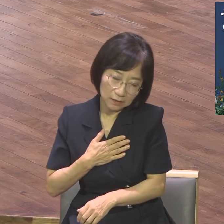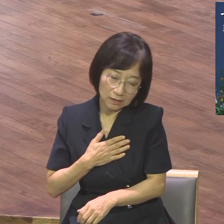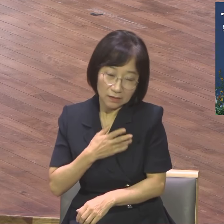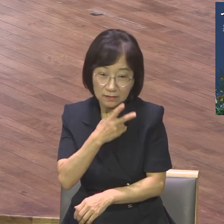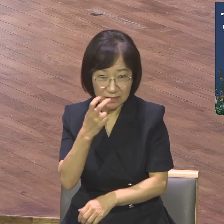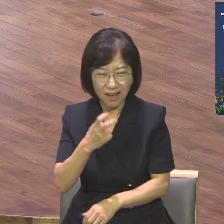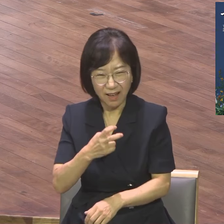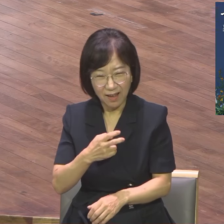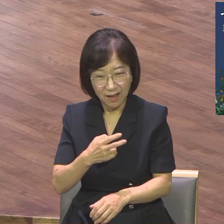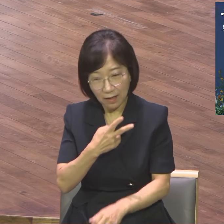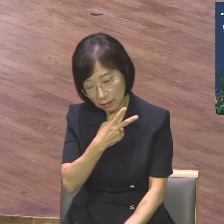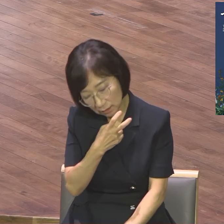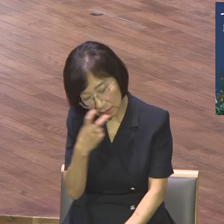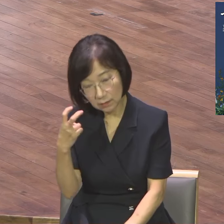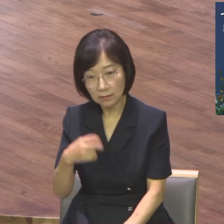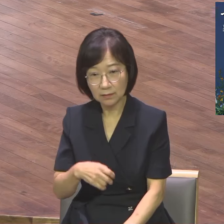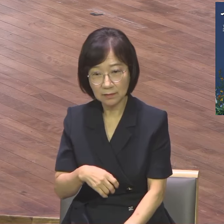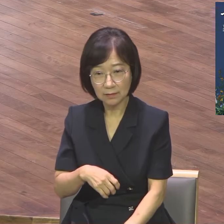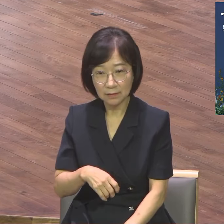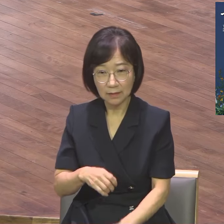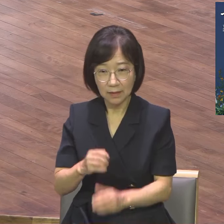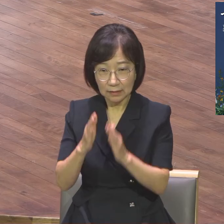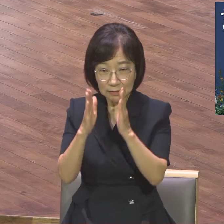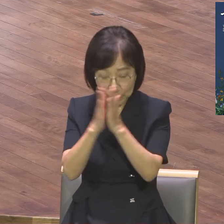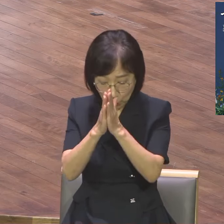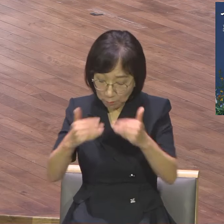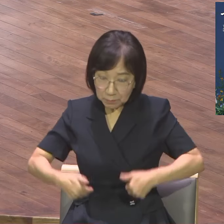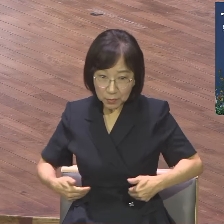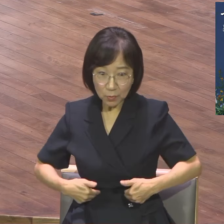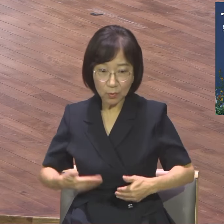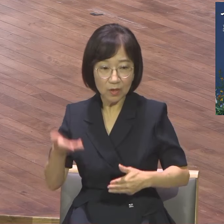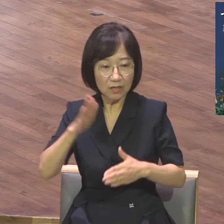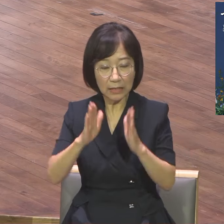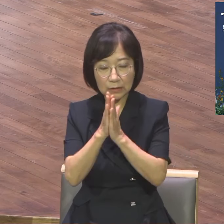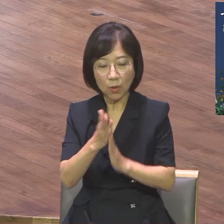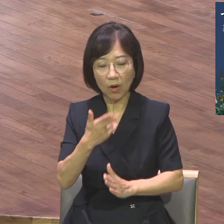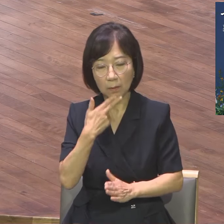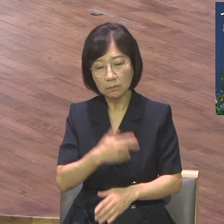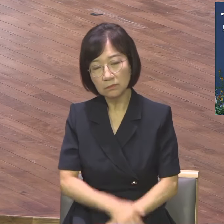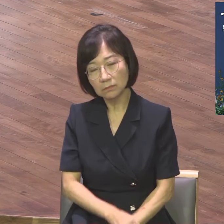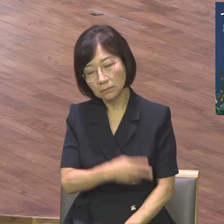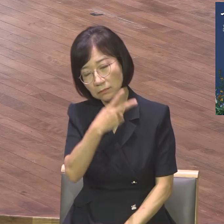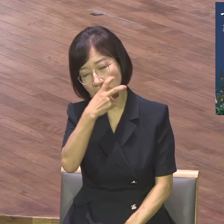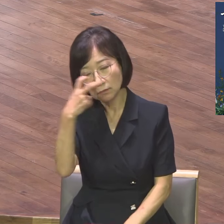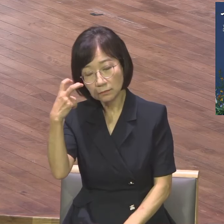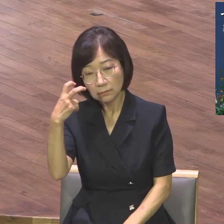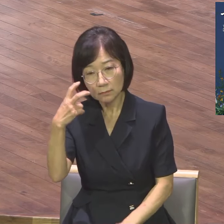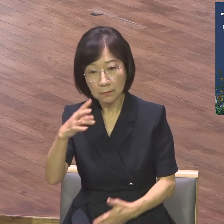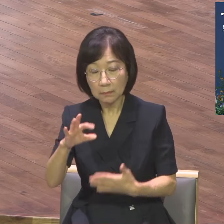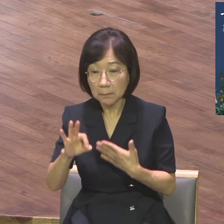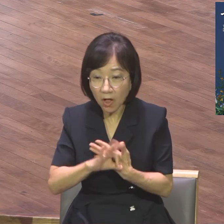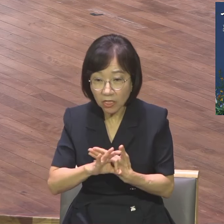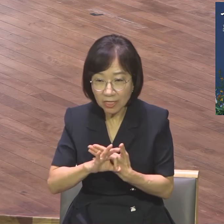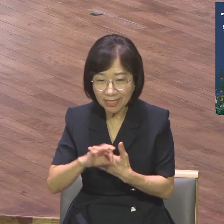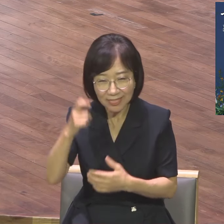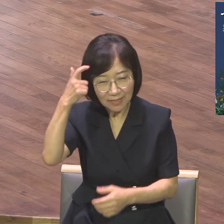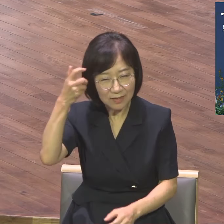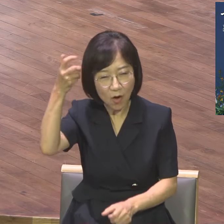깨어 기도할 시간에 기도하지 않으면 어떻게 되느냐? 기도 안 하는 사람 특징이 있습니다.